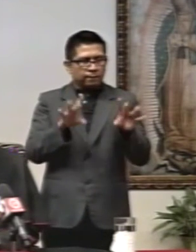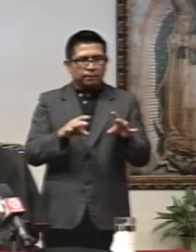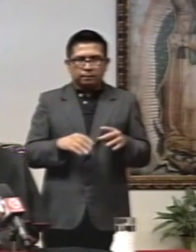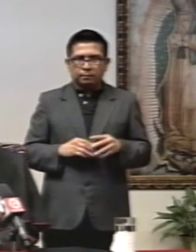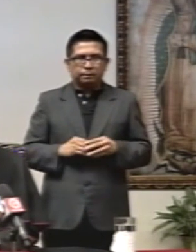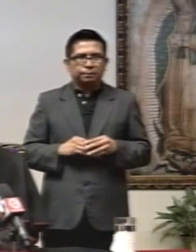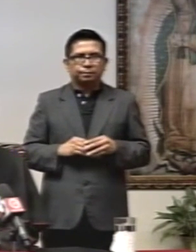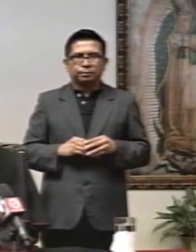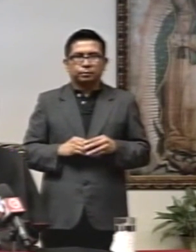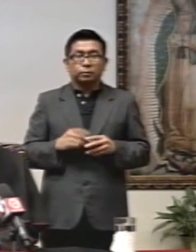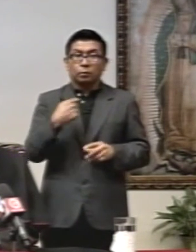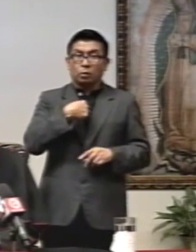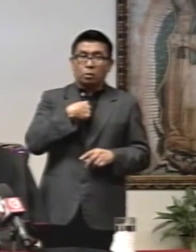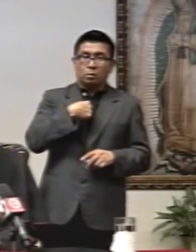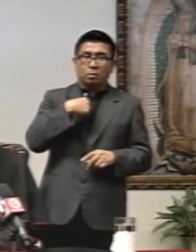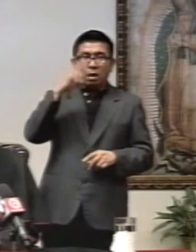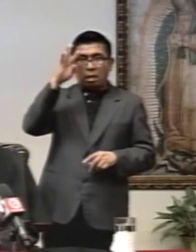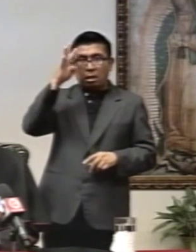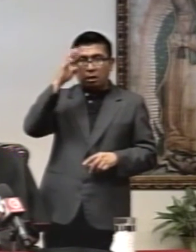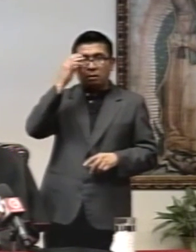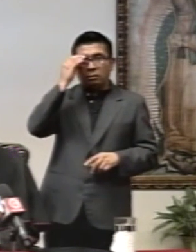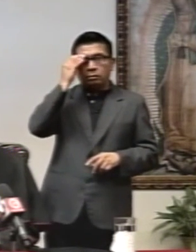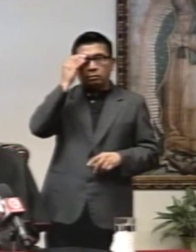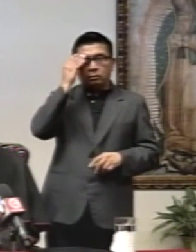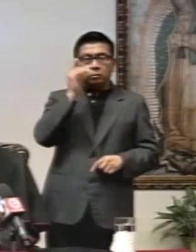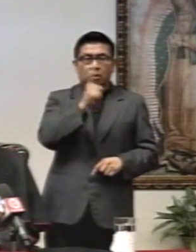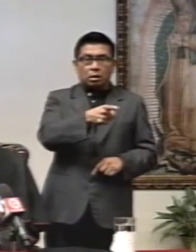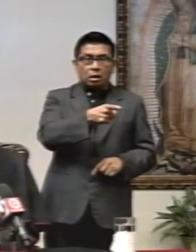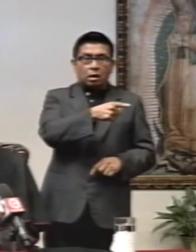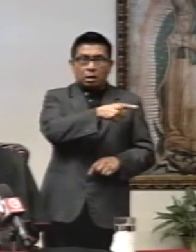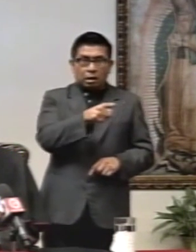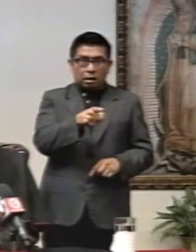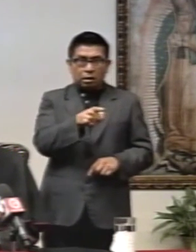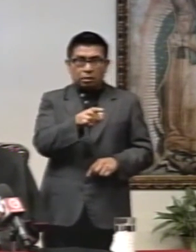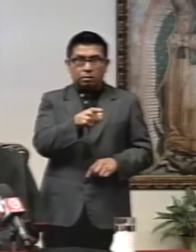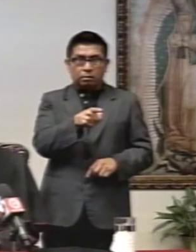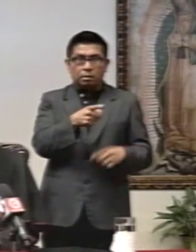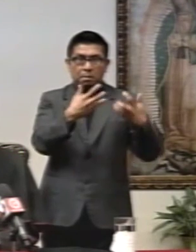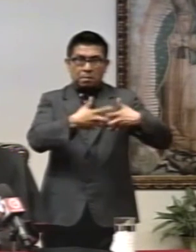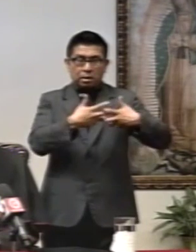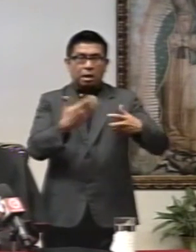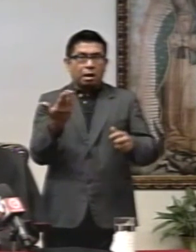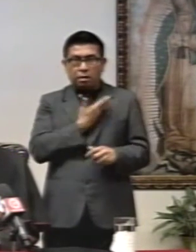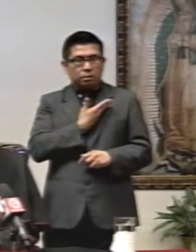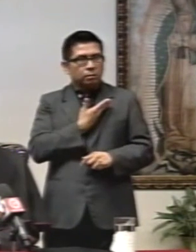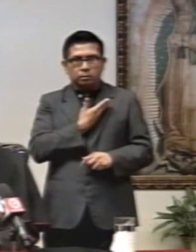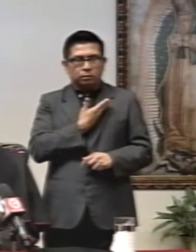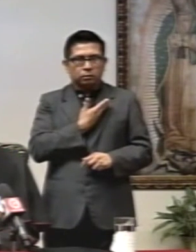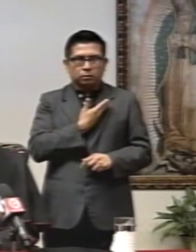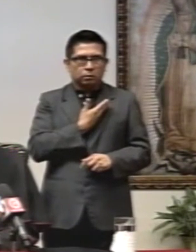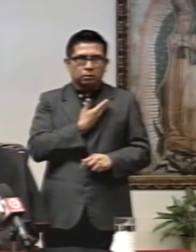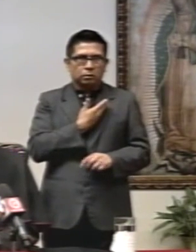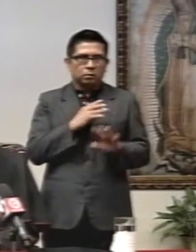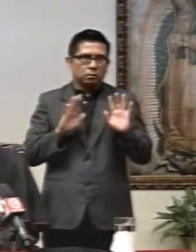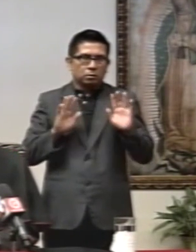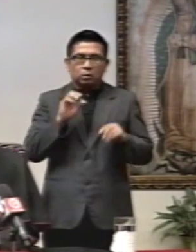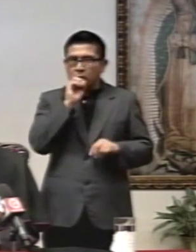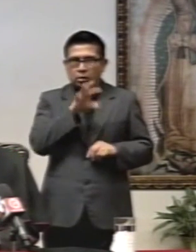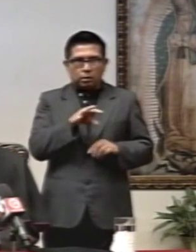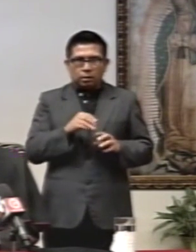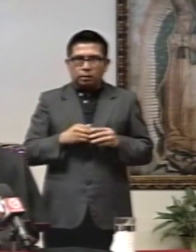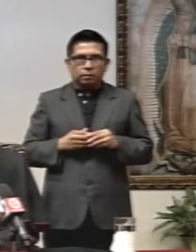Es terrible. No estoy yo diciendo que hay una responsabilidad de las empresas, pero